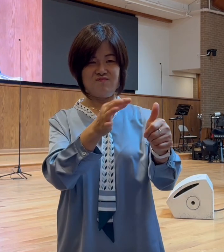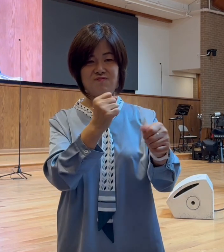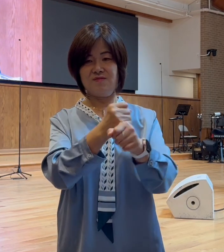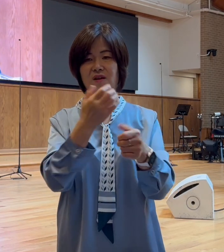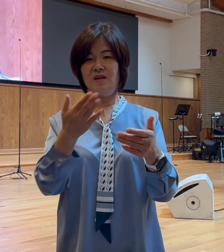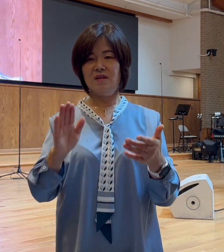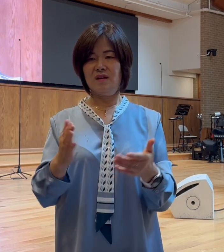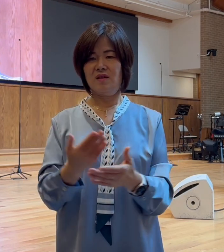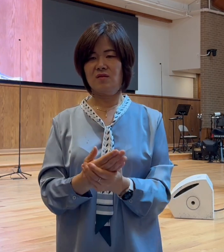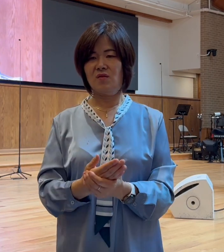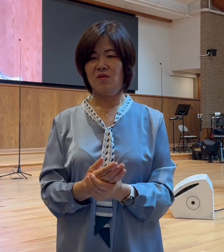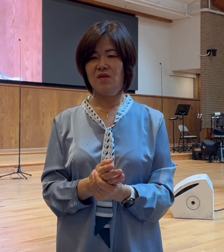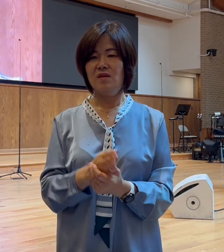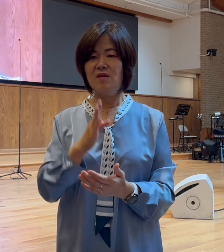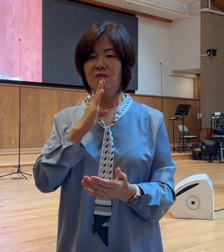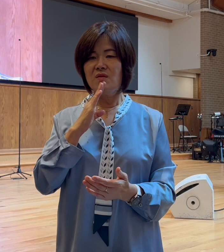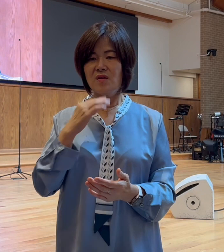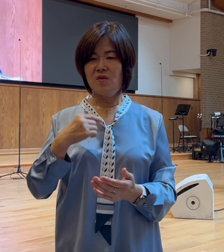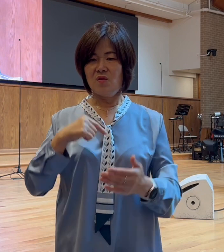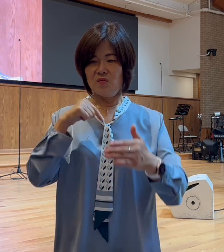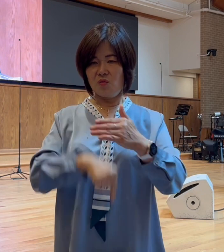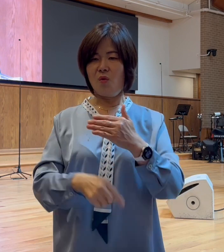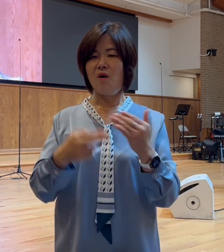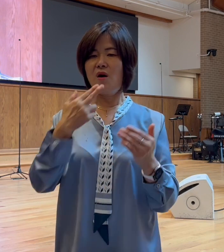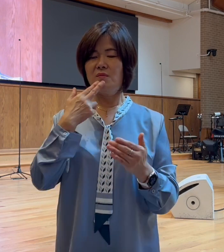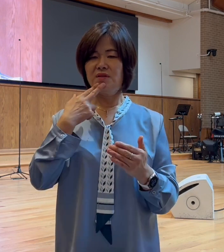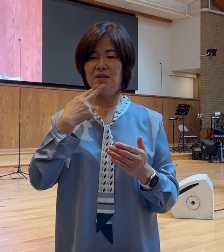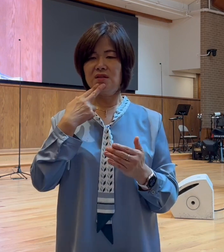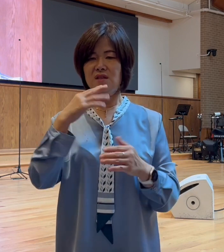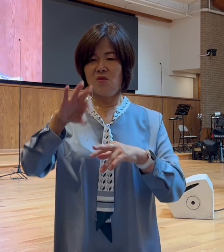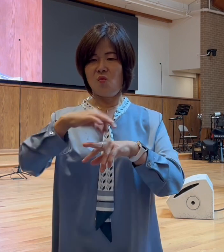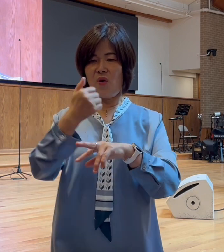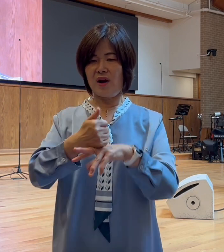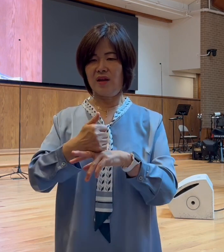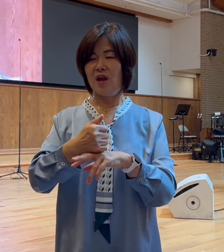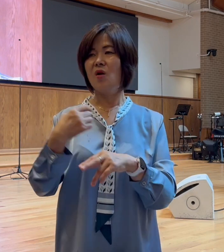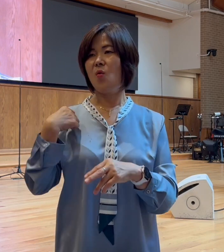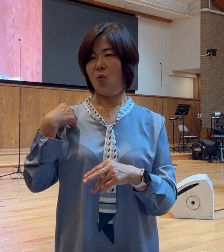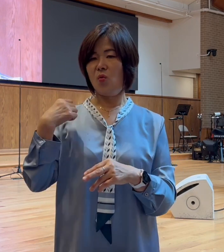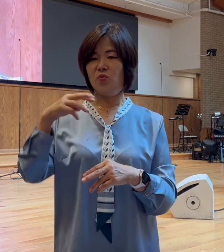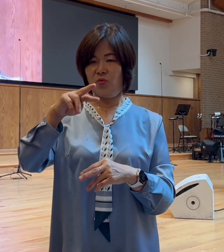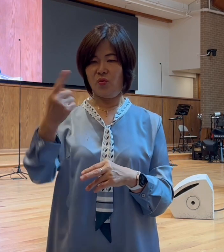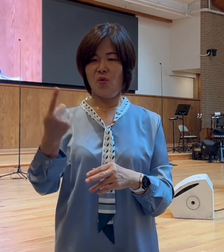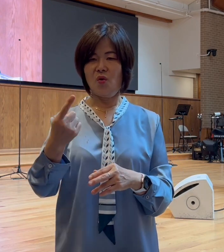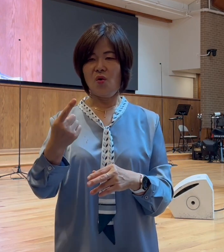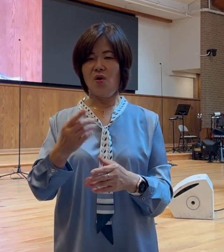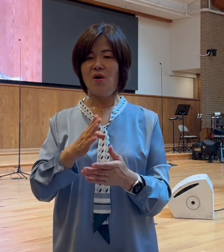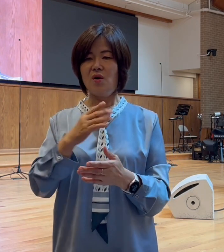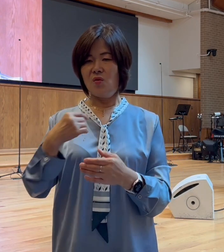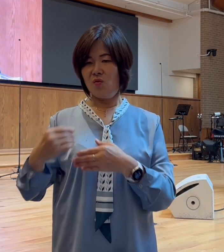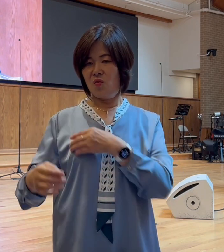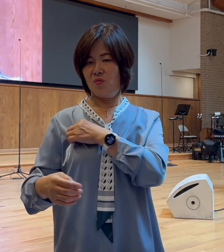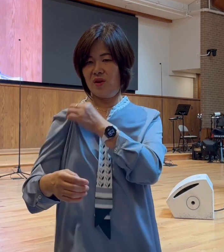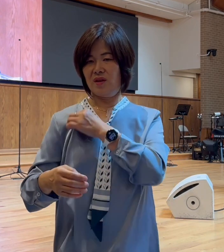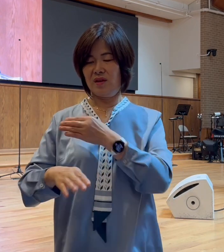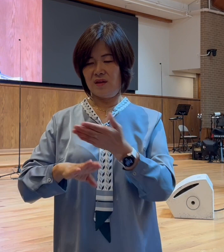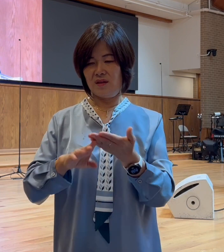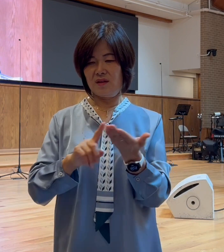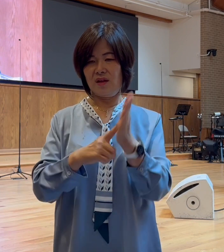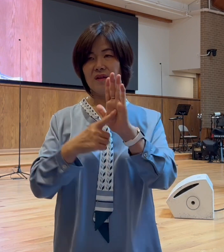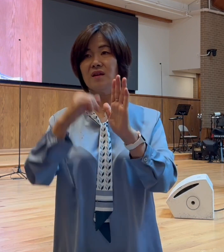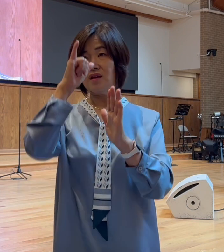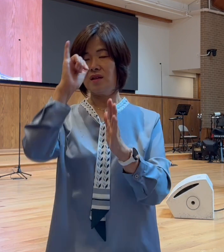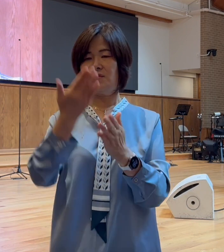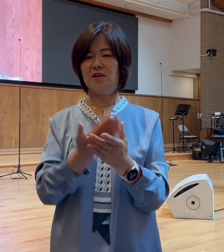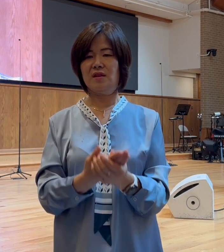애굽에서는 이렇게 안에 속옷 같은 걸 입는 게 아니고 보통 그 왕의 복장도 왕은 이렇게 위가 노출되어 있습니다. 그러니까